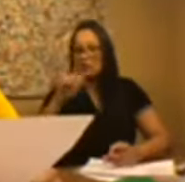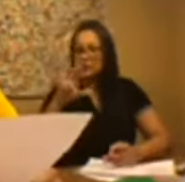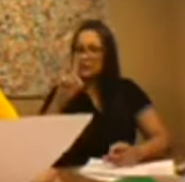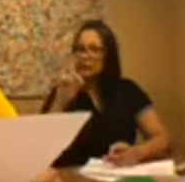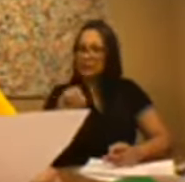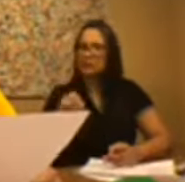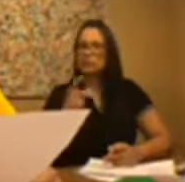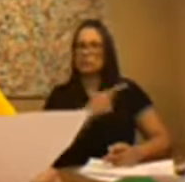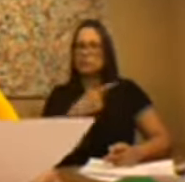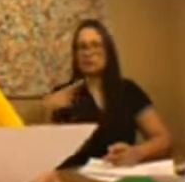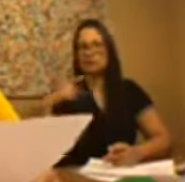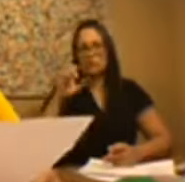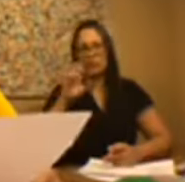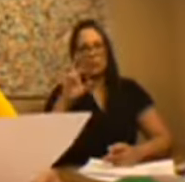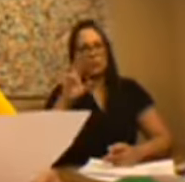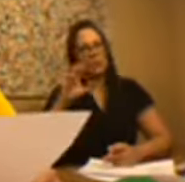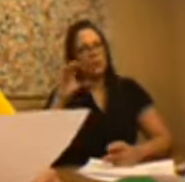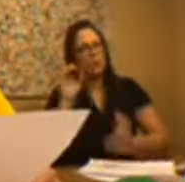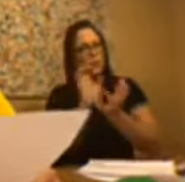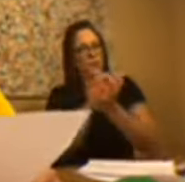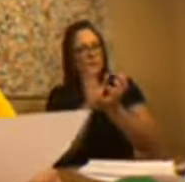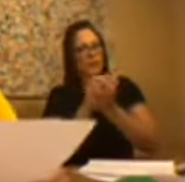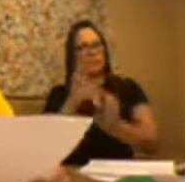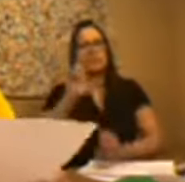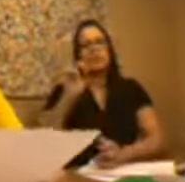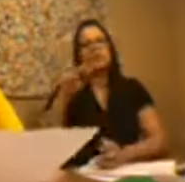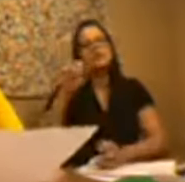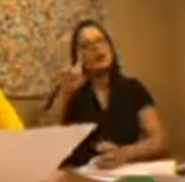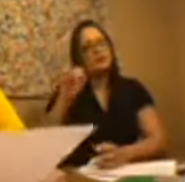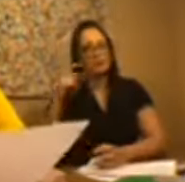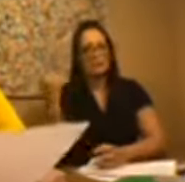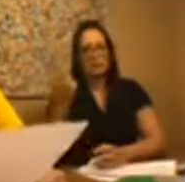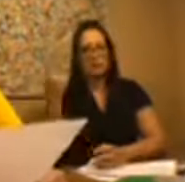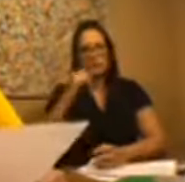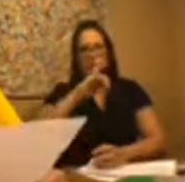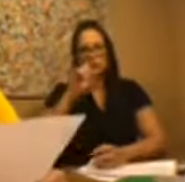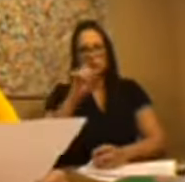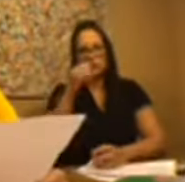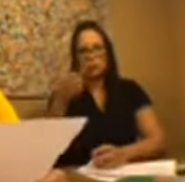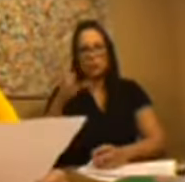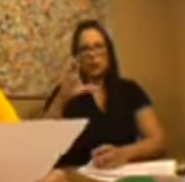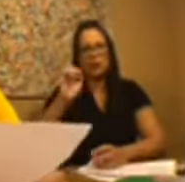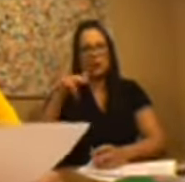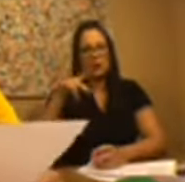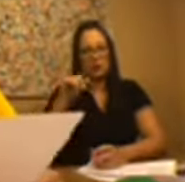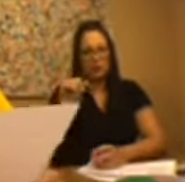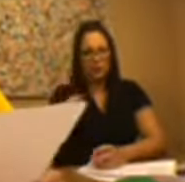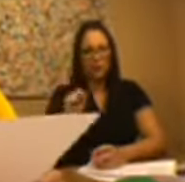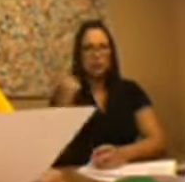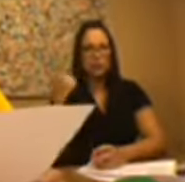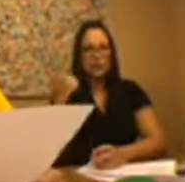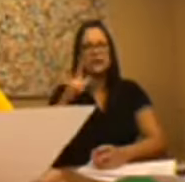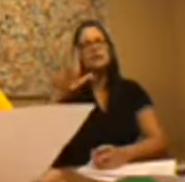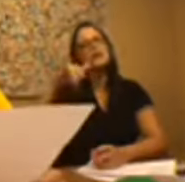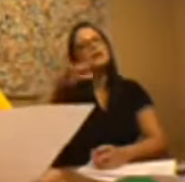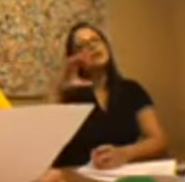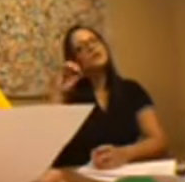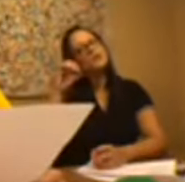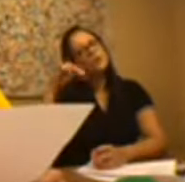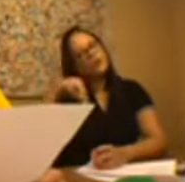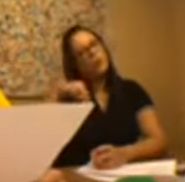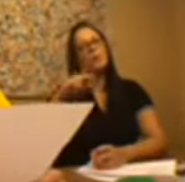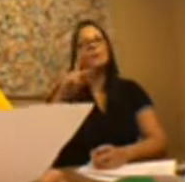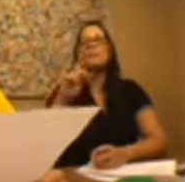passou o livro de pernambuco ronaldo nogueira do rio grande do sul joão campos iguais lincon portela de minas gerais paulo